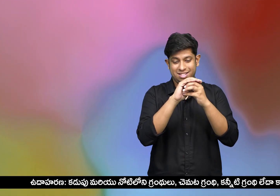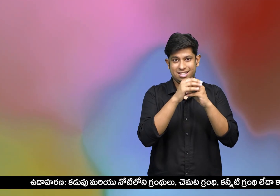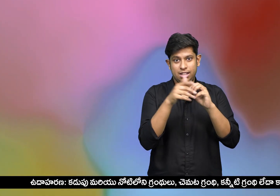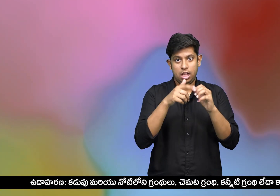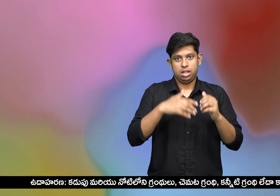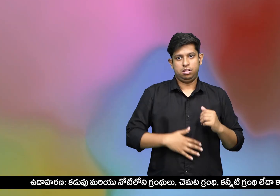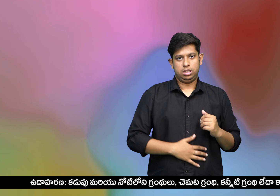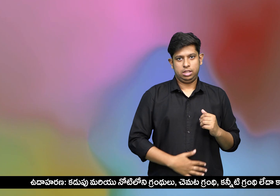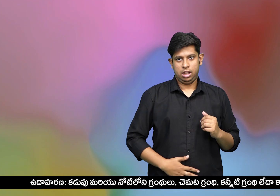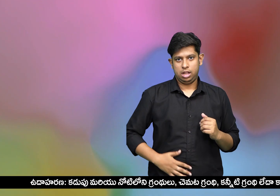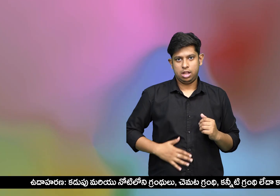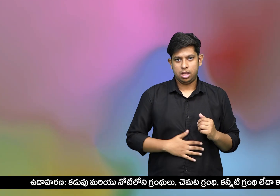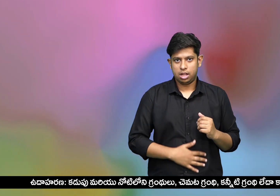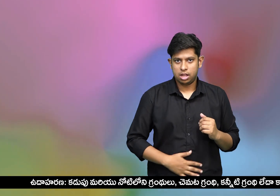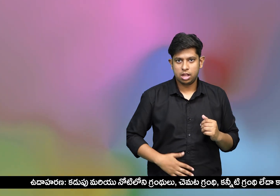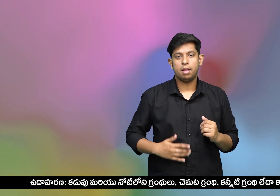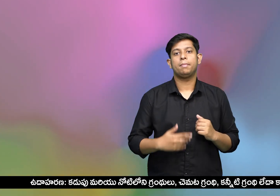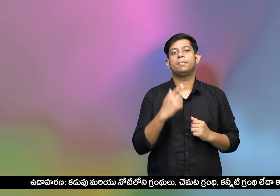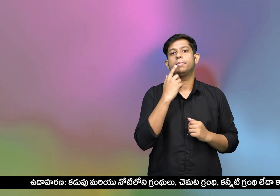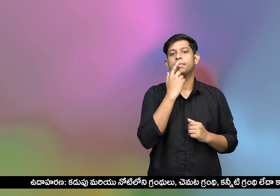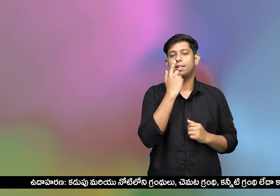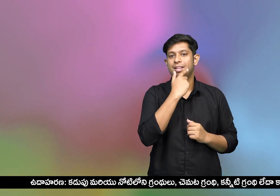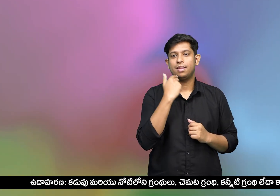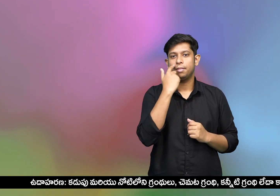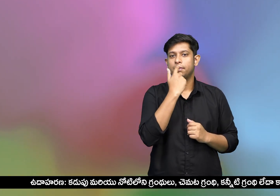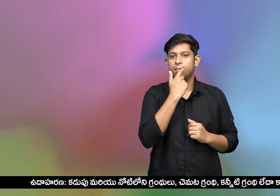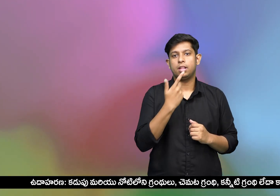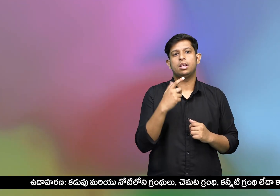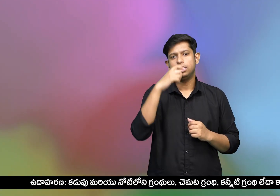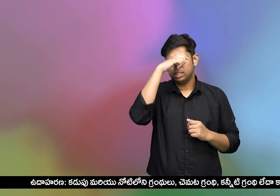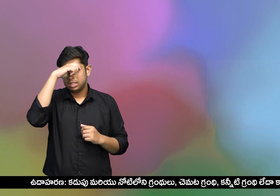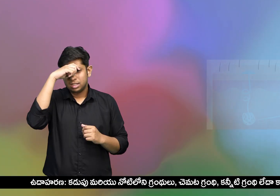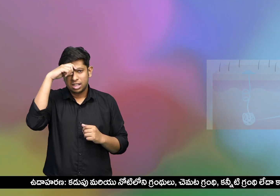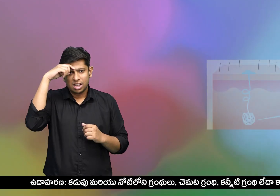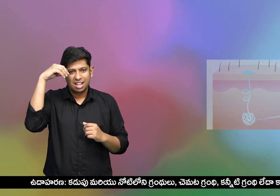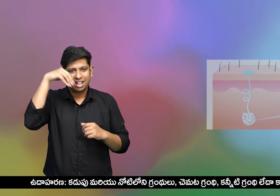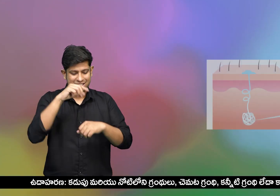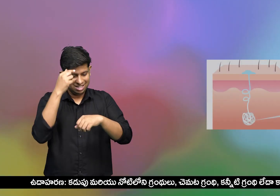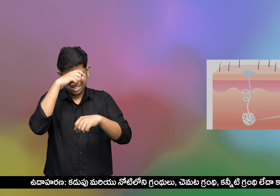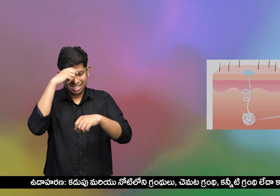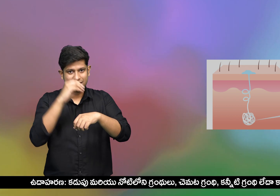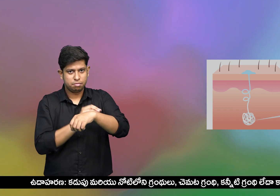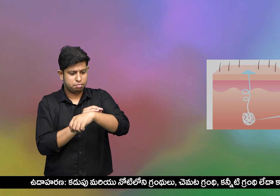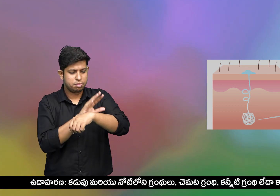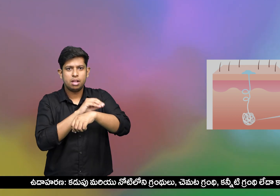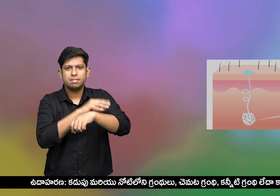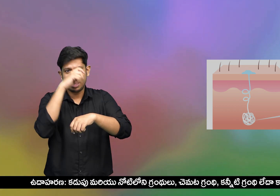ఉదాహరణ: కడుపు మరియు నోటిలోని గ్రంథులు, చెమట గ్రంథి, కన్నీటి గ్రంథి లేదా